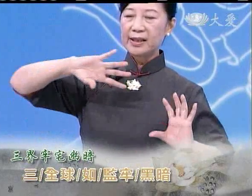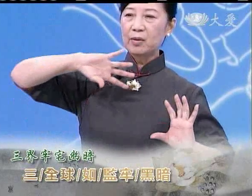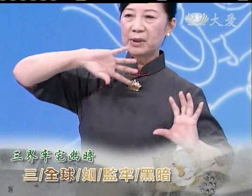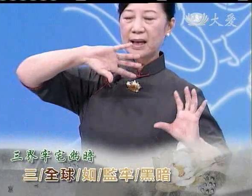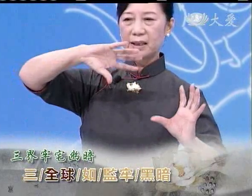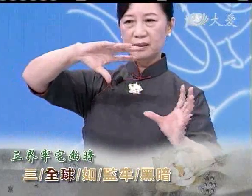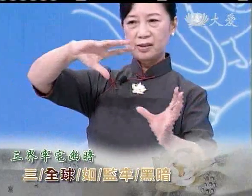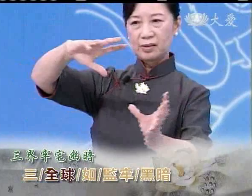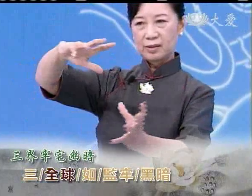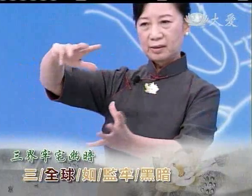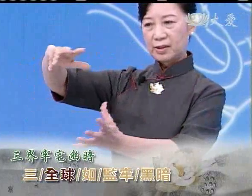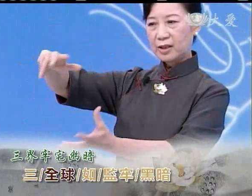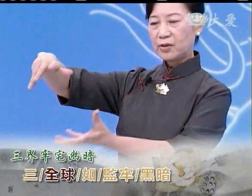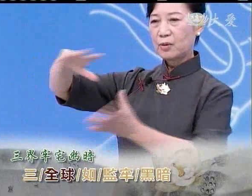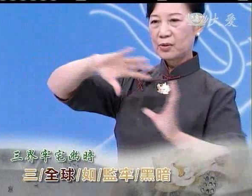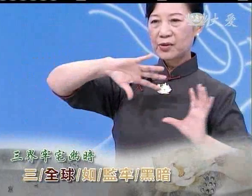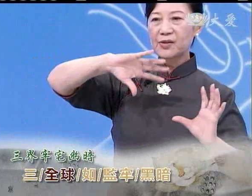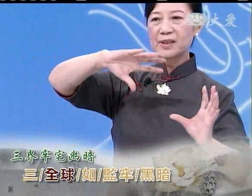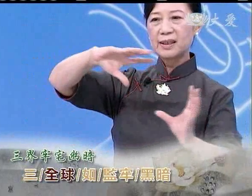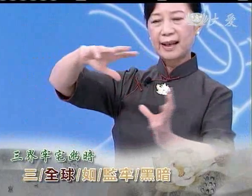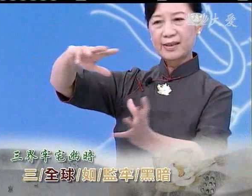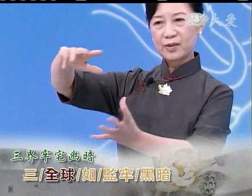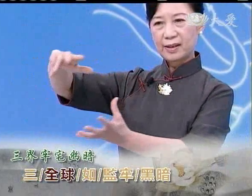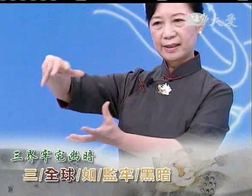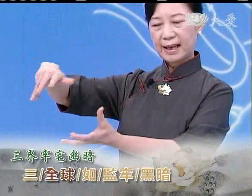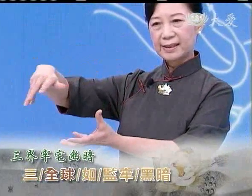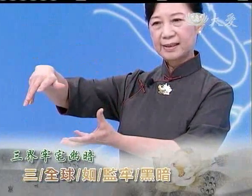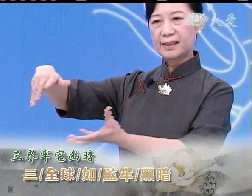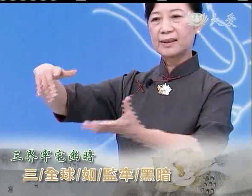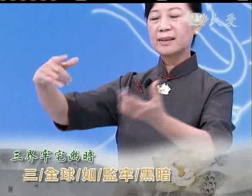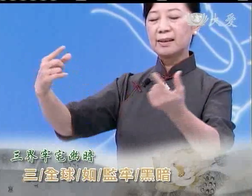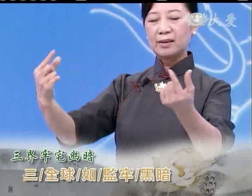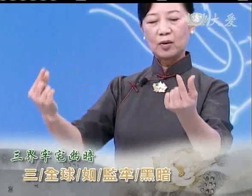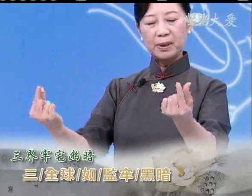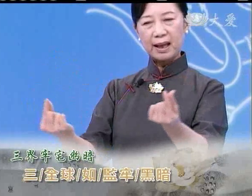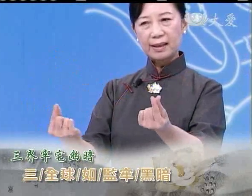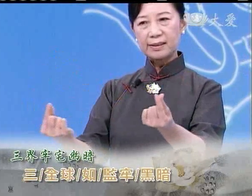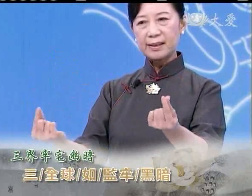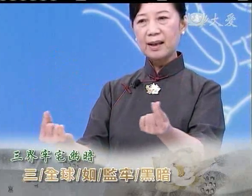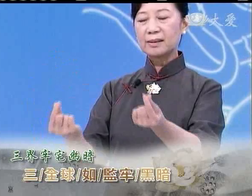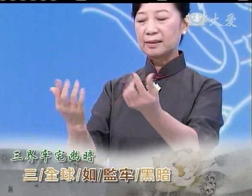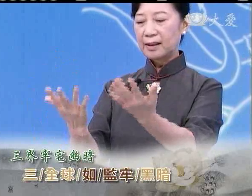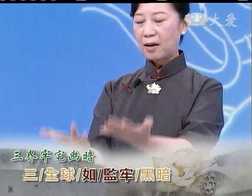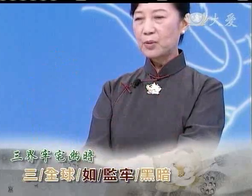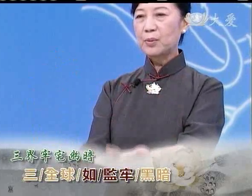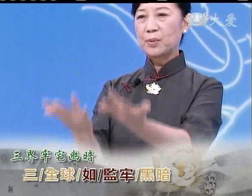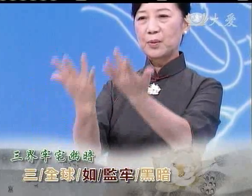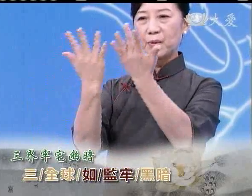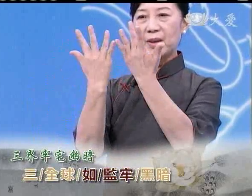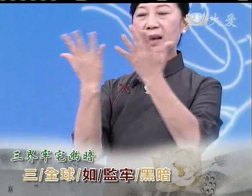我们打一个。全球世界的感觉来呈现，我们打一个像牢狱一样